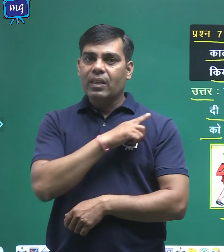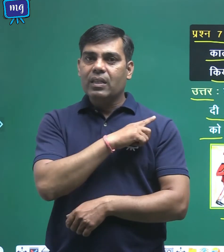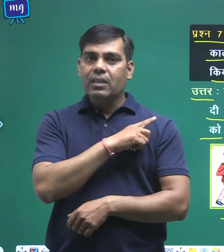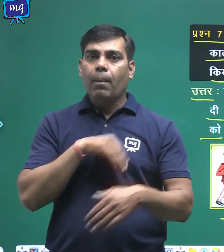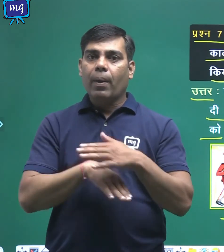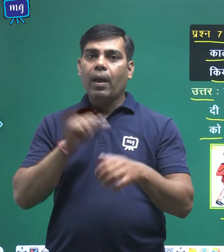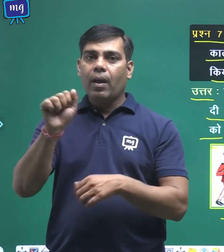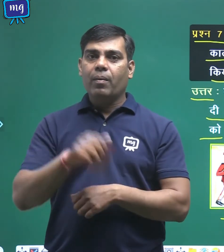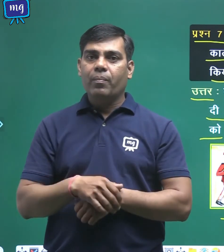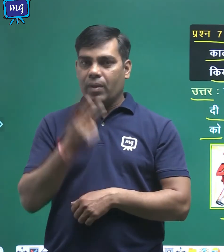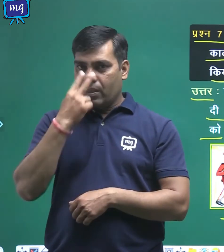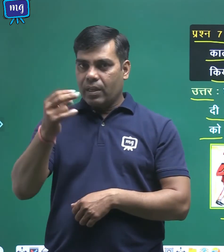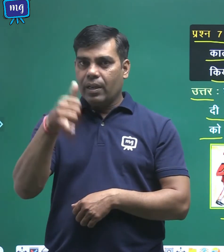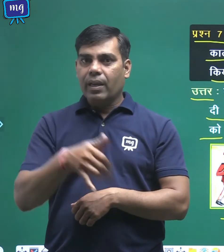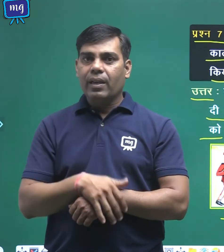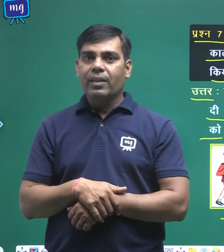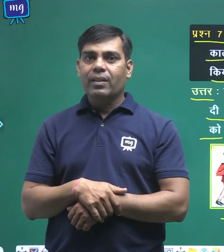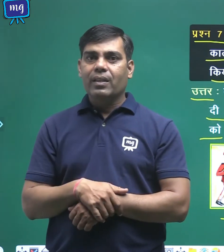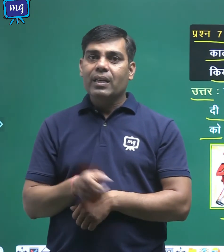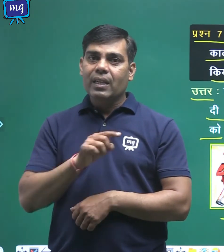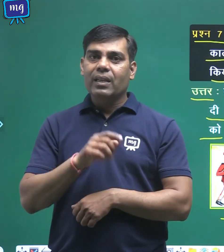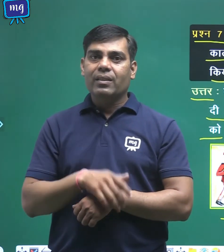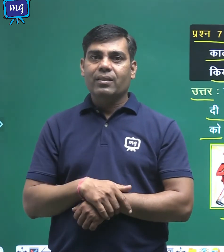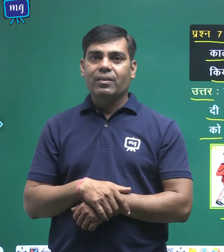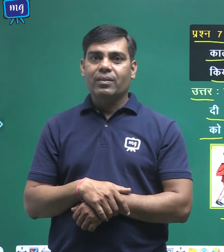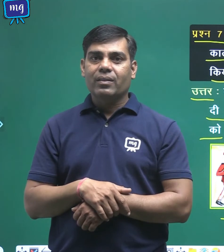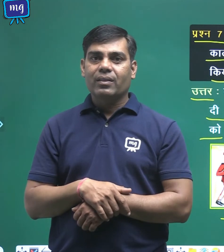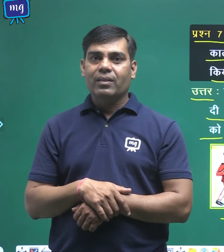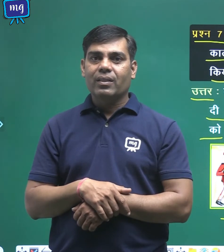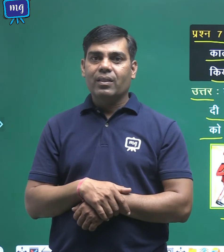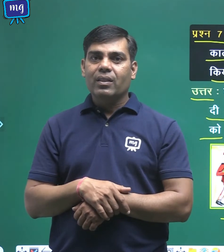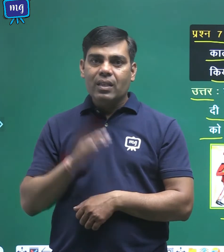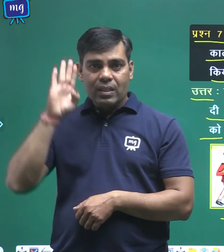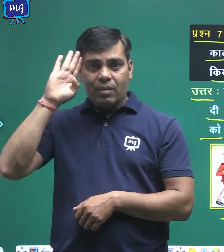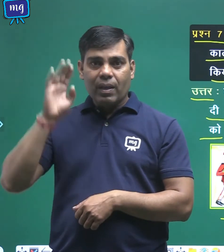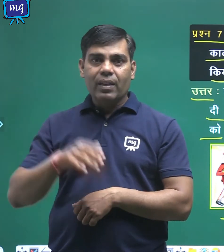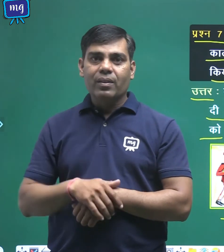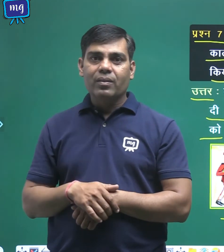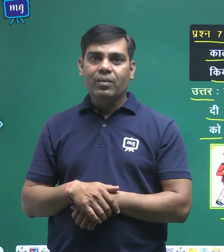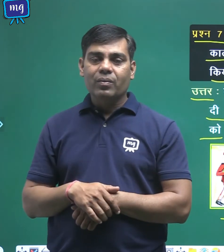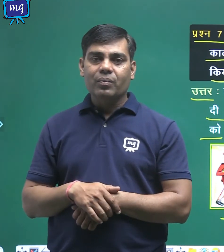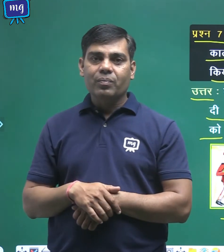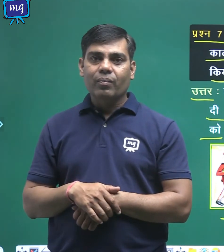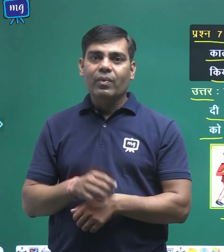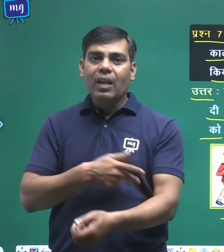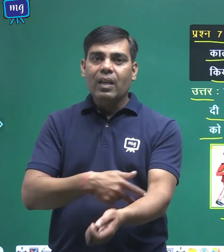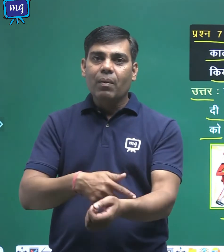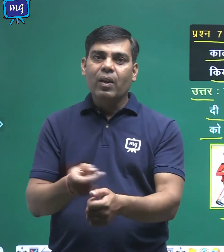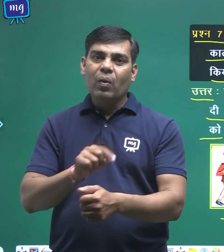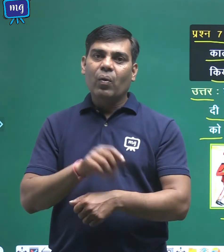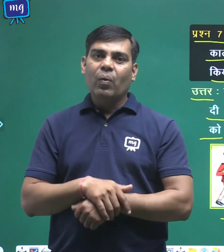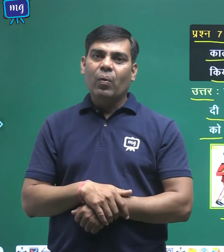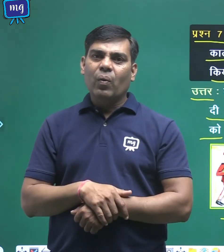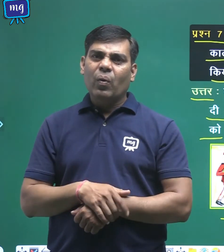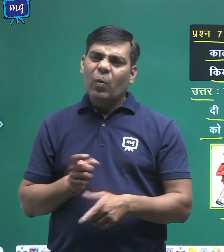आप देख रहे हैं कि सिपाही कालीबाई को